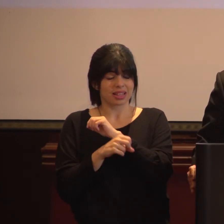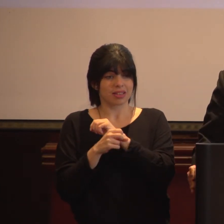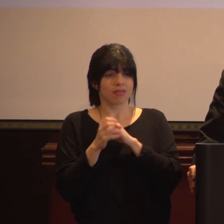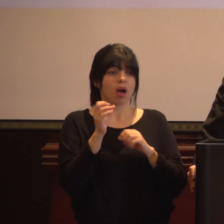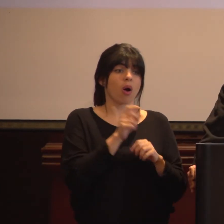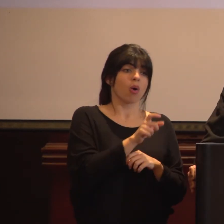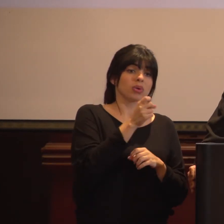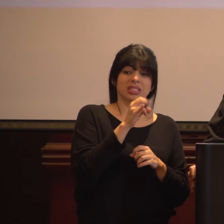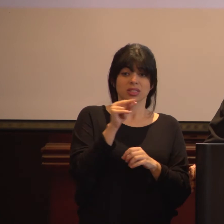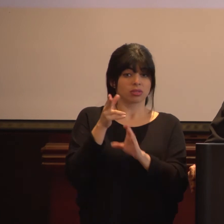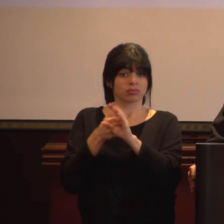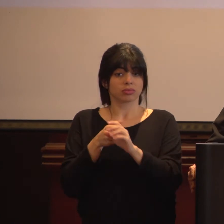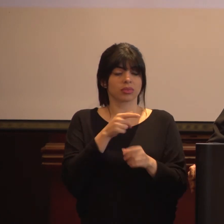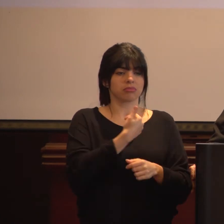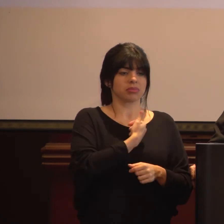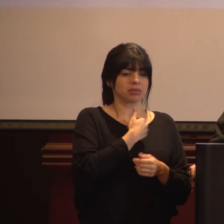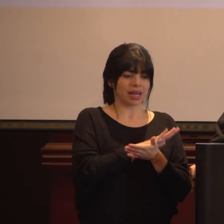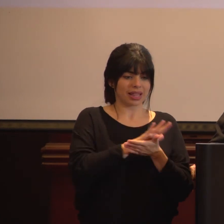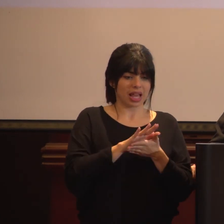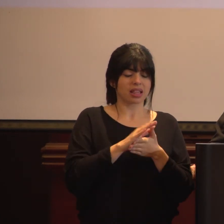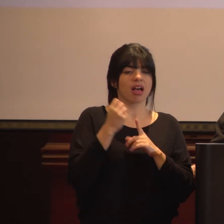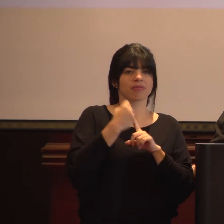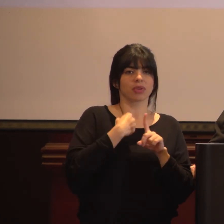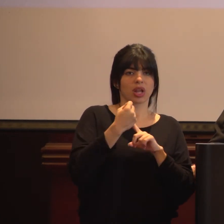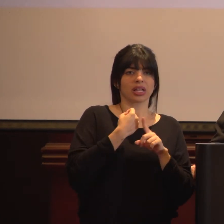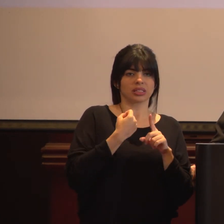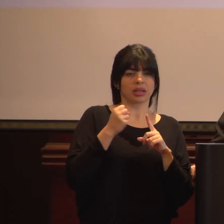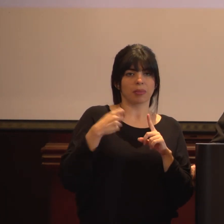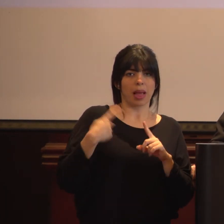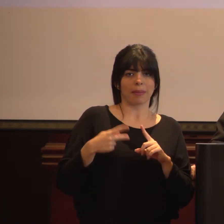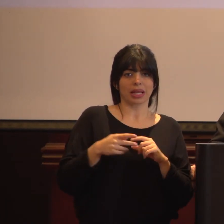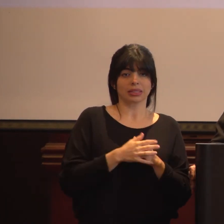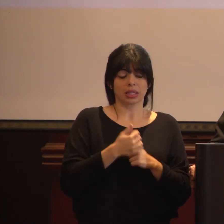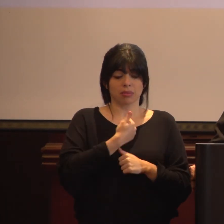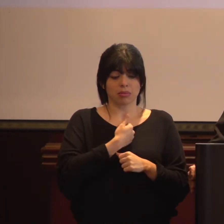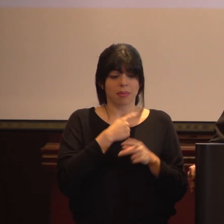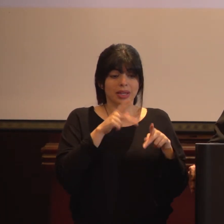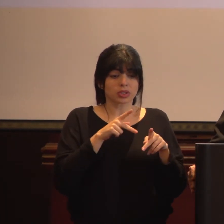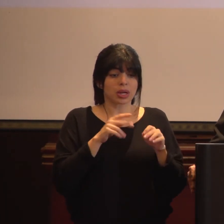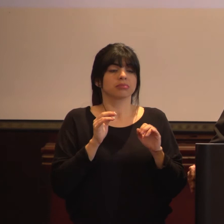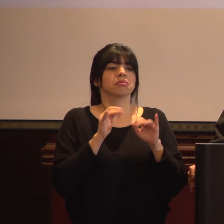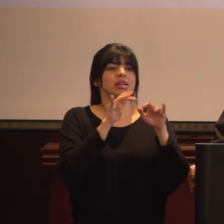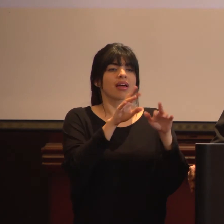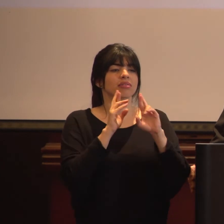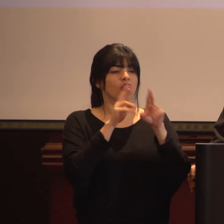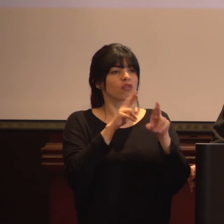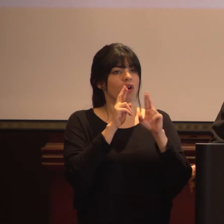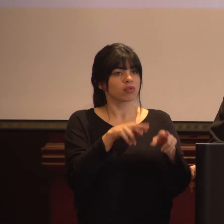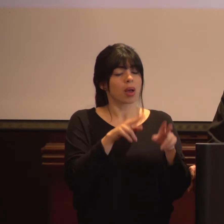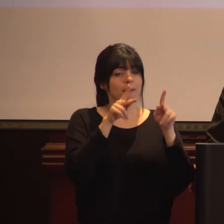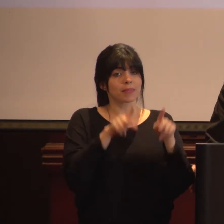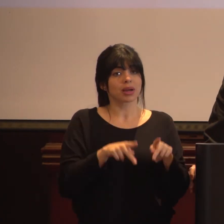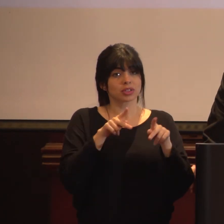su integridad física y psicológica amenazada por la violencia en su origen los migrantes los refugiados las